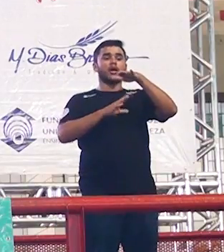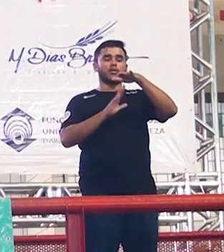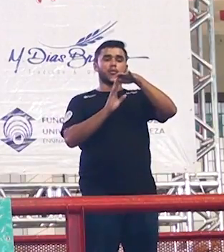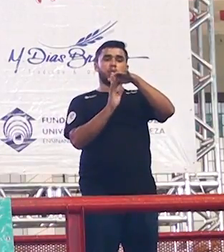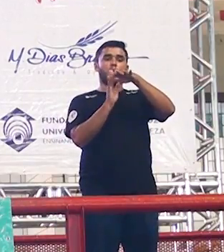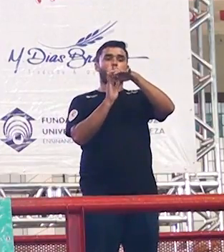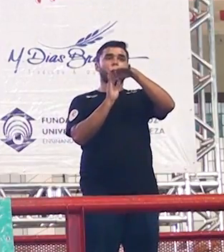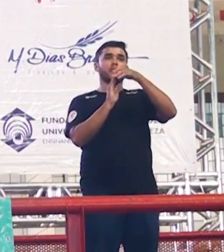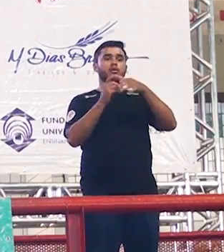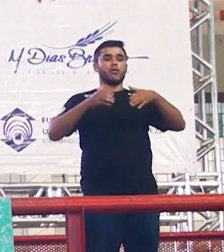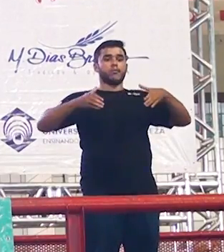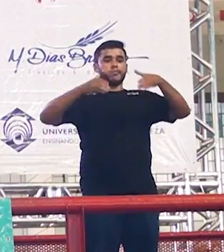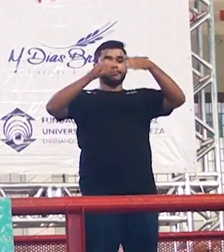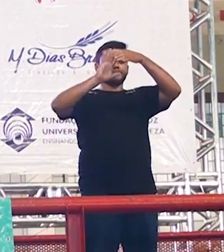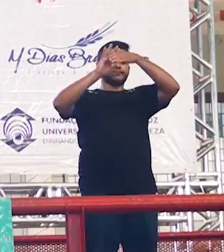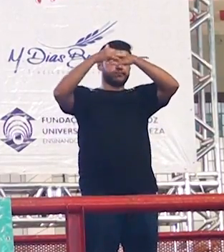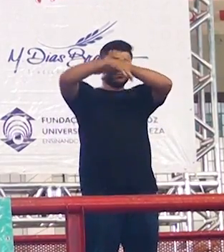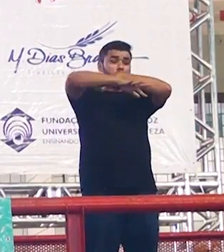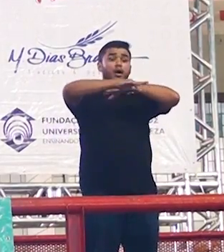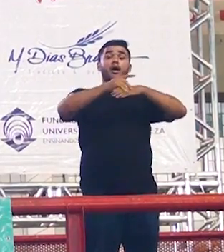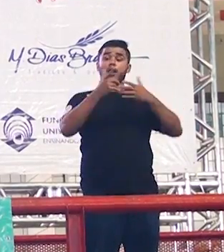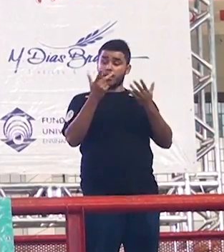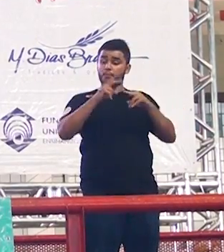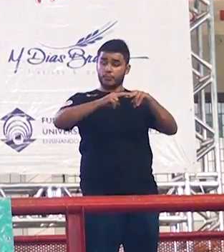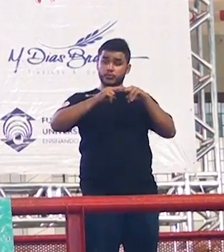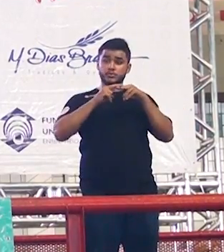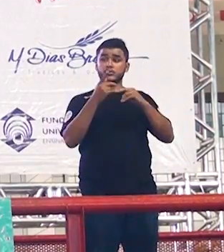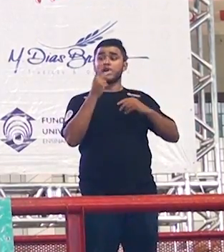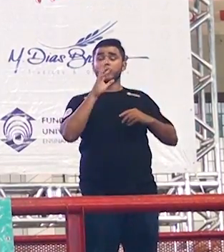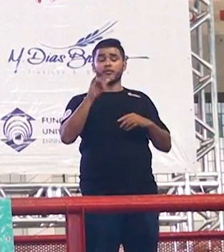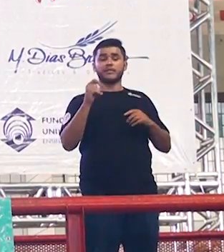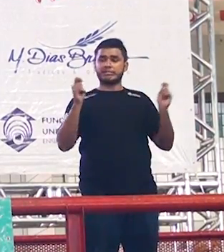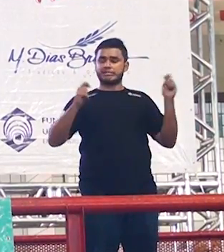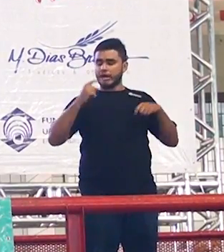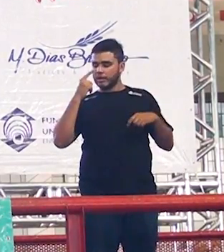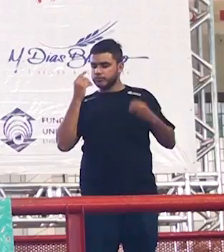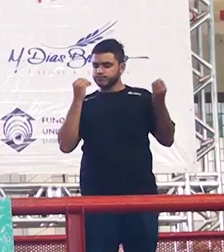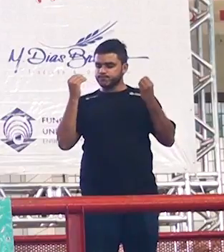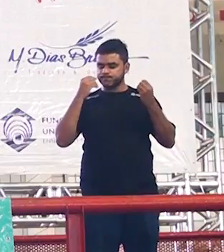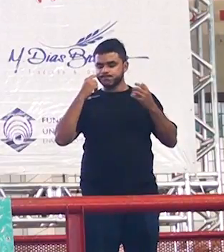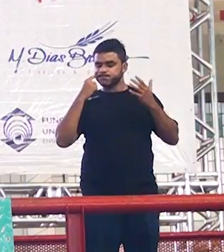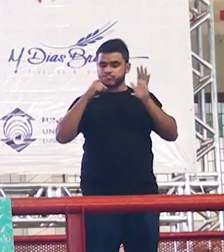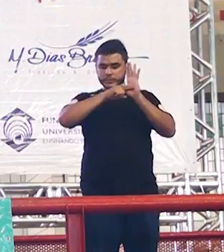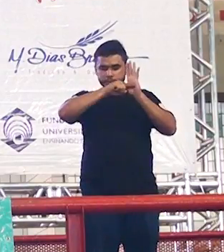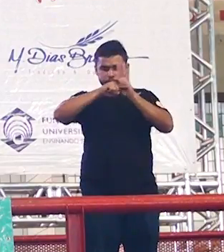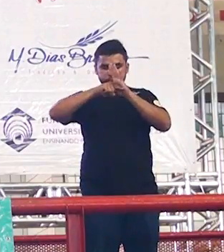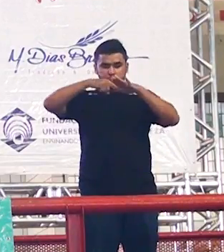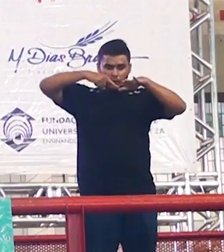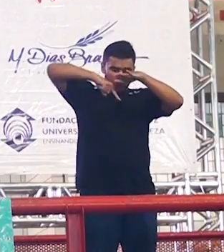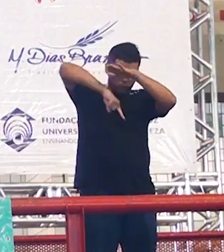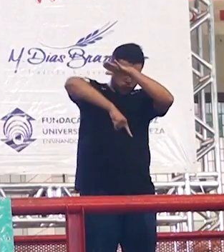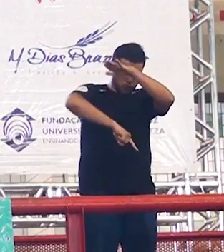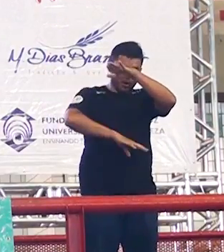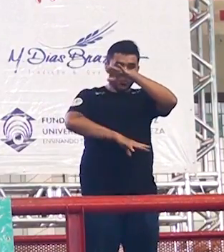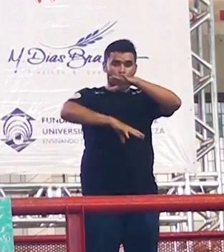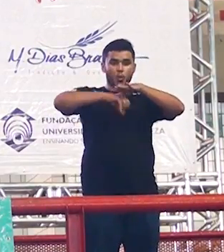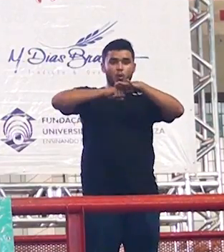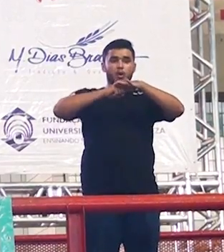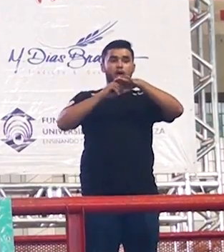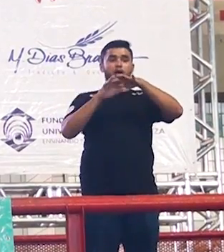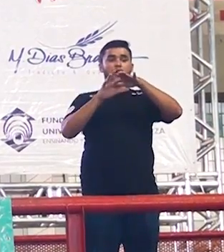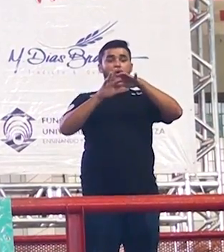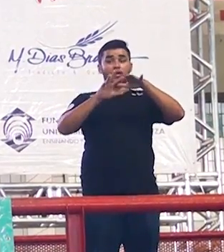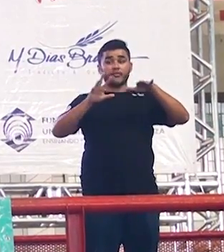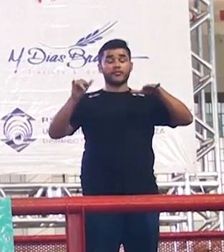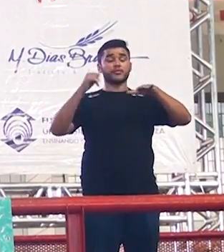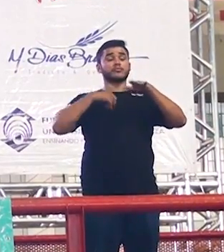construir canais que liguem essa energia à superfície. E nessa superfície eu construo usinas,